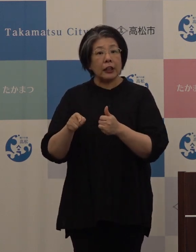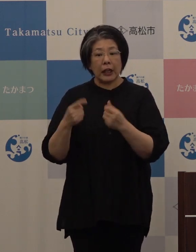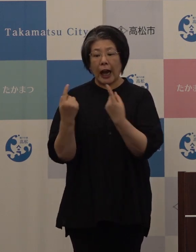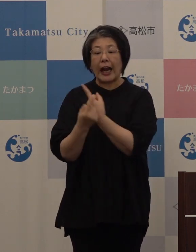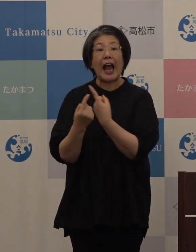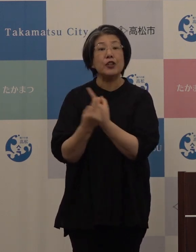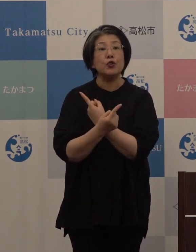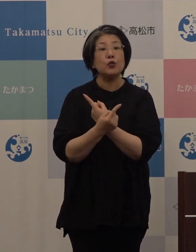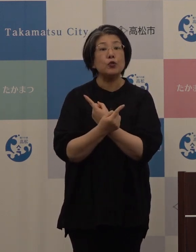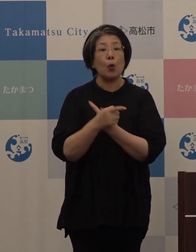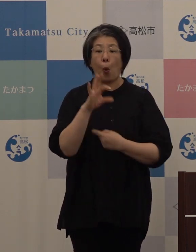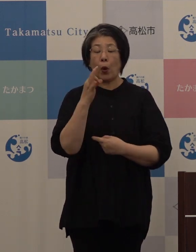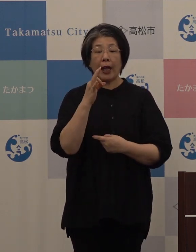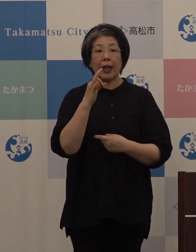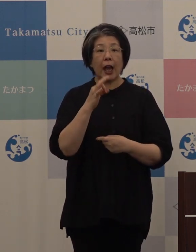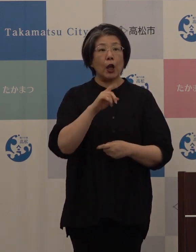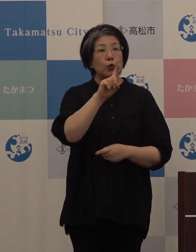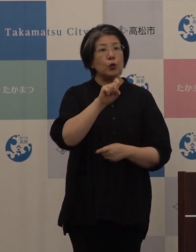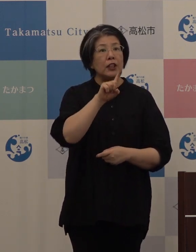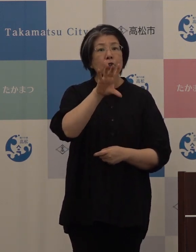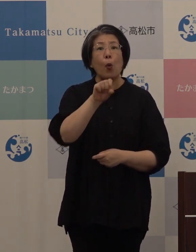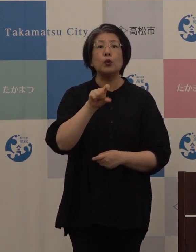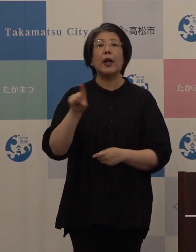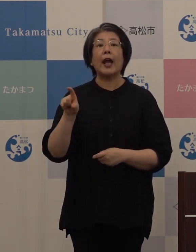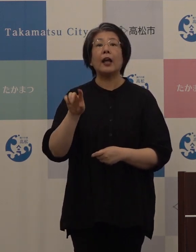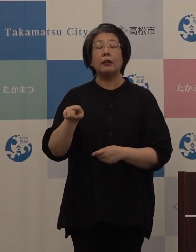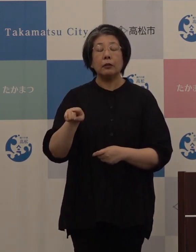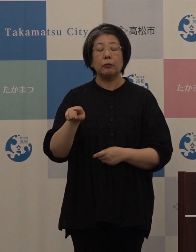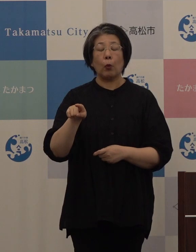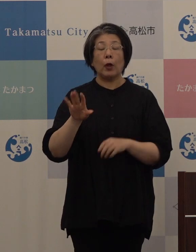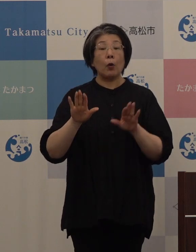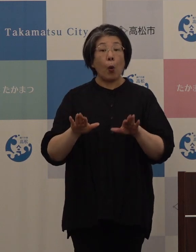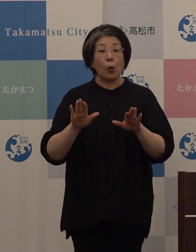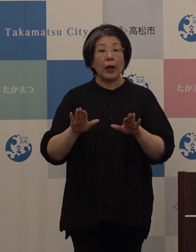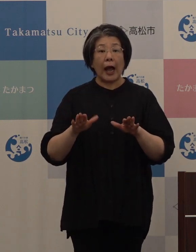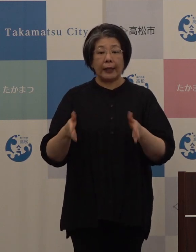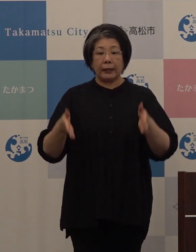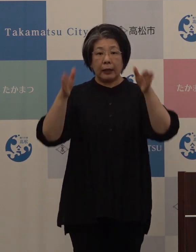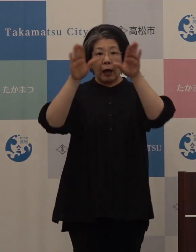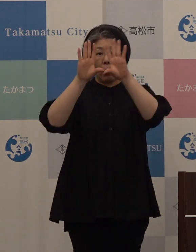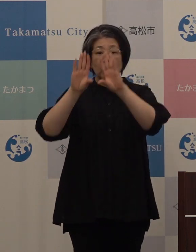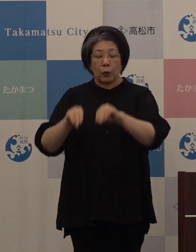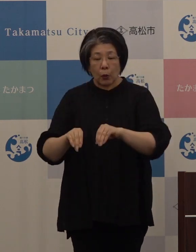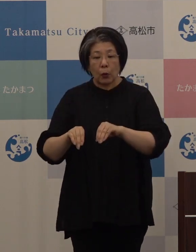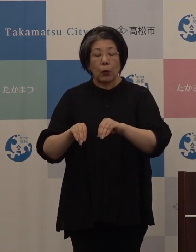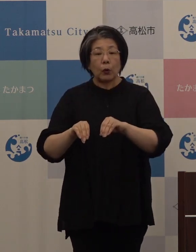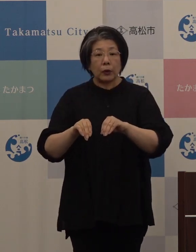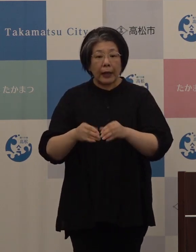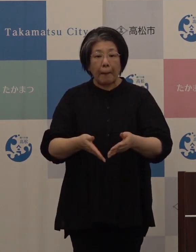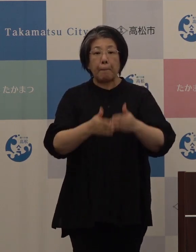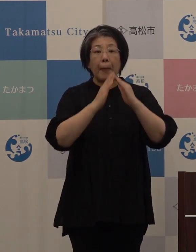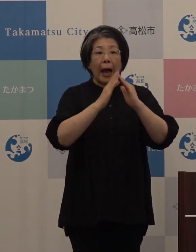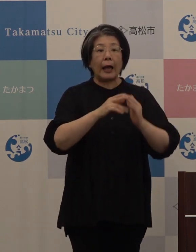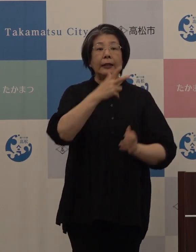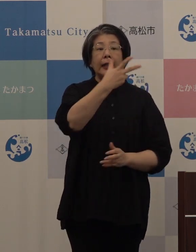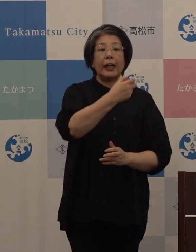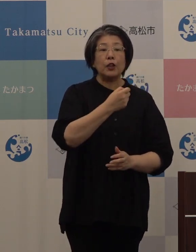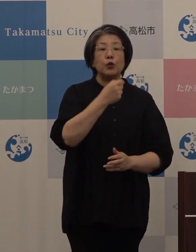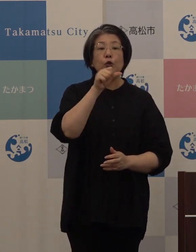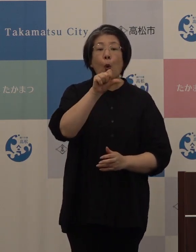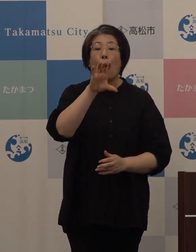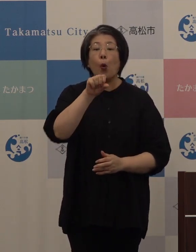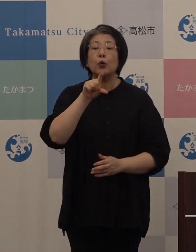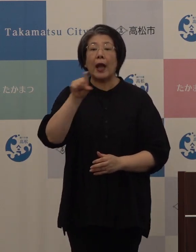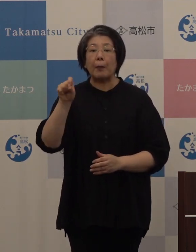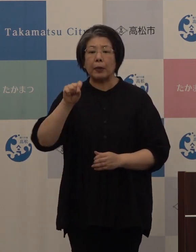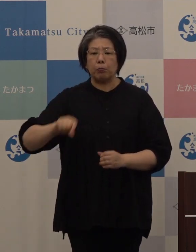試算が出てたかと思うんですけれども、今回の建て替えということで75億円にまで膨らんでいるということについ